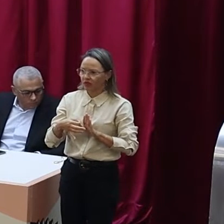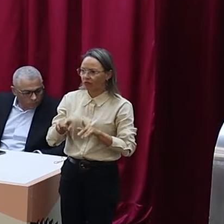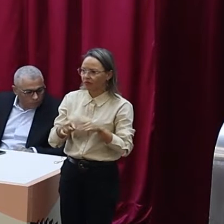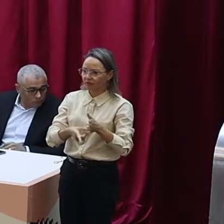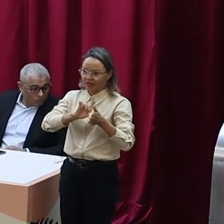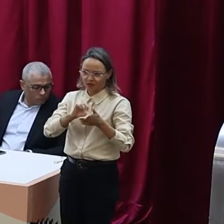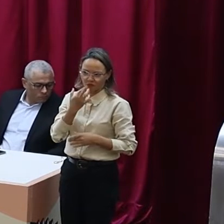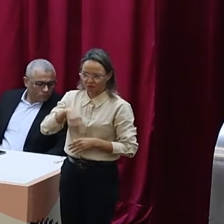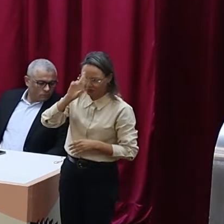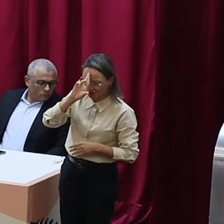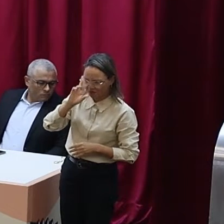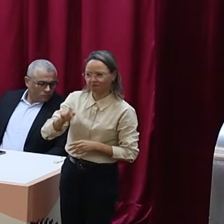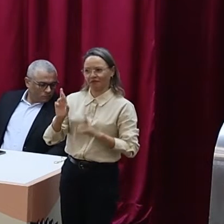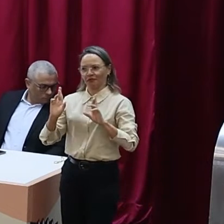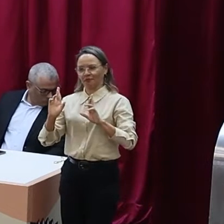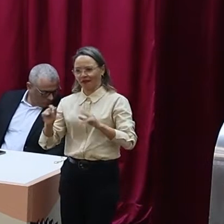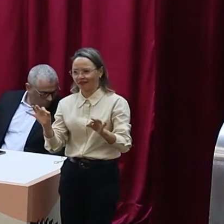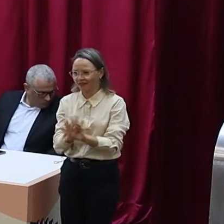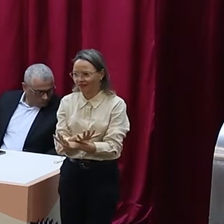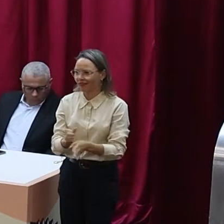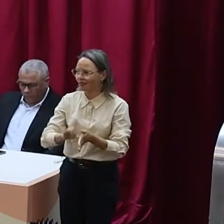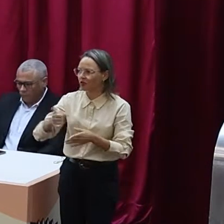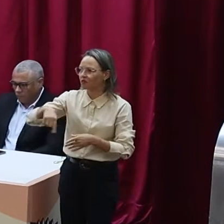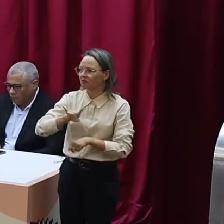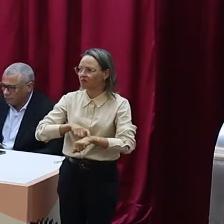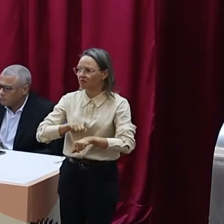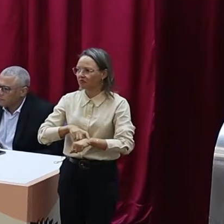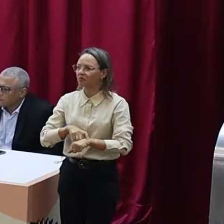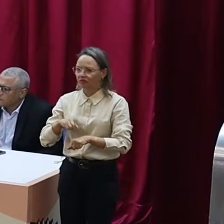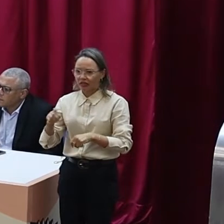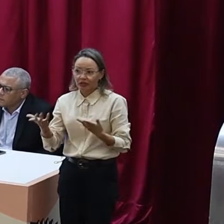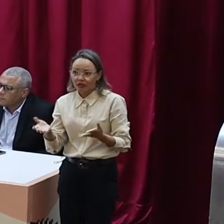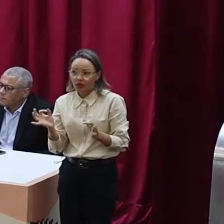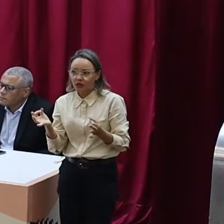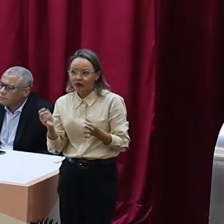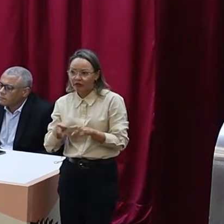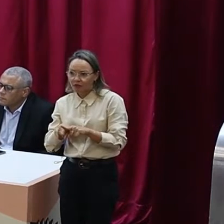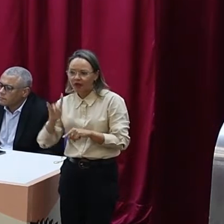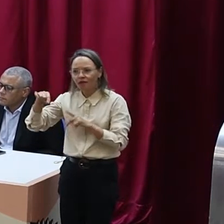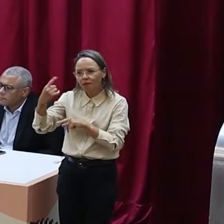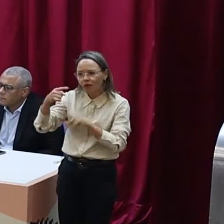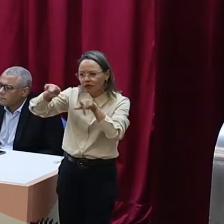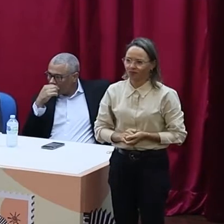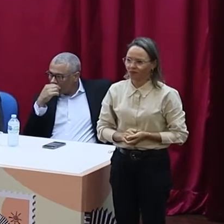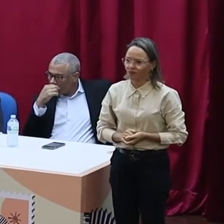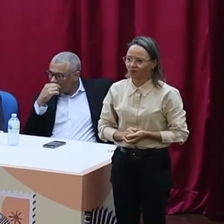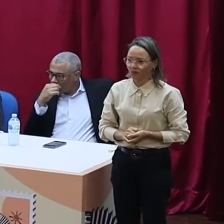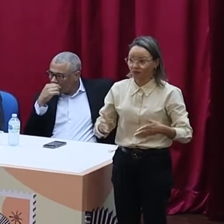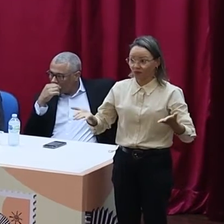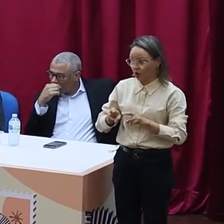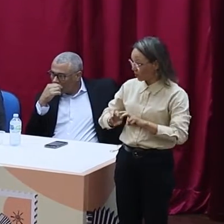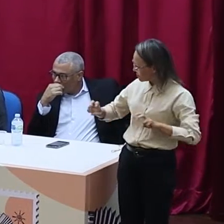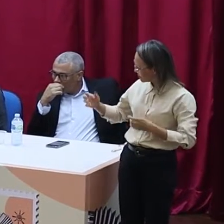Antes do almoço, a gente pretende terminar, para que vocês tenham esse tempo e, obviamente, depois irem para suas salas, as didáticas. Nesta